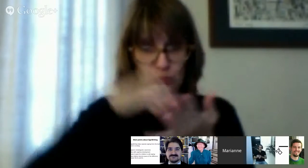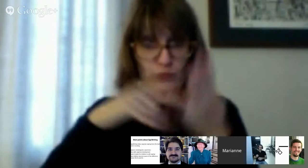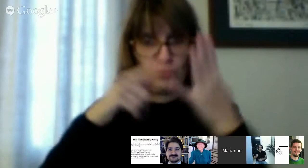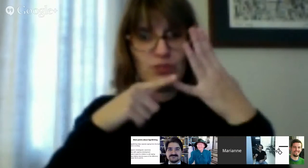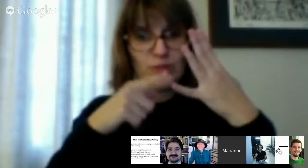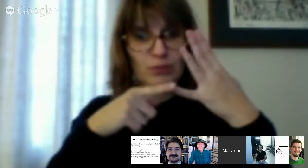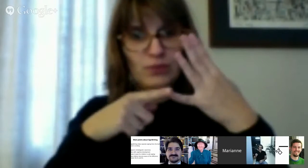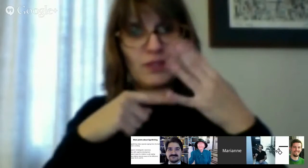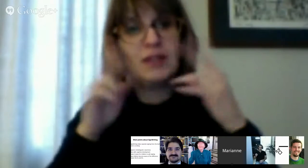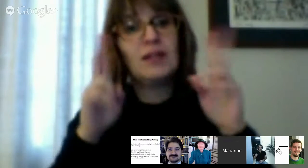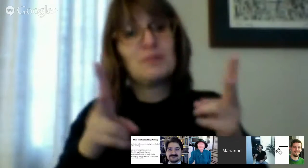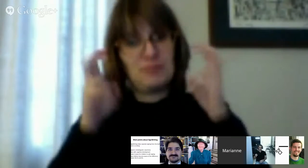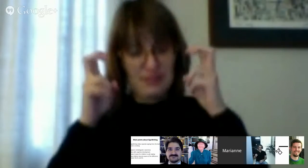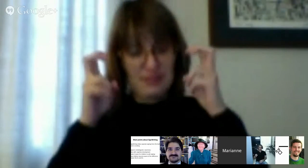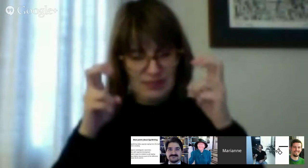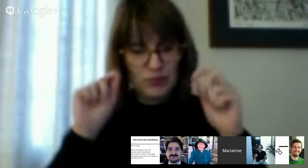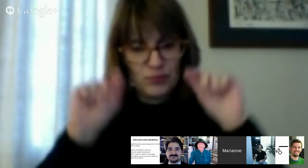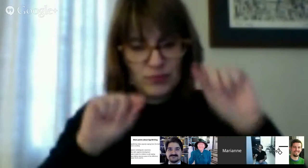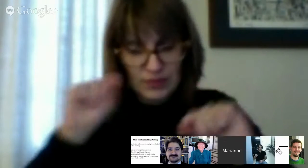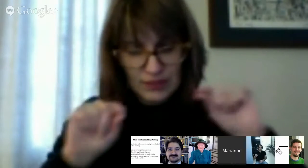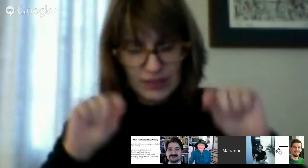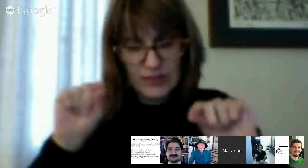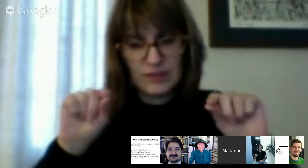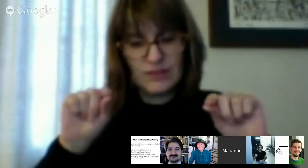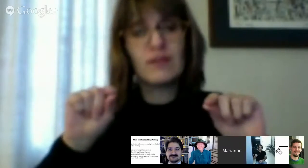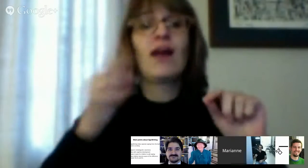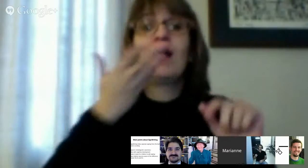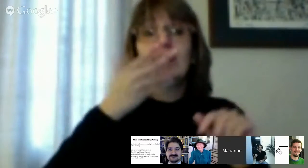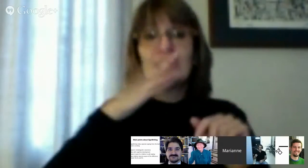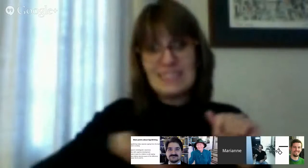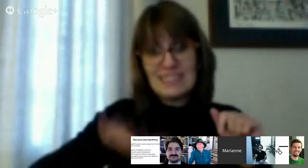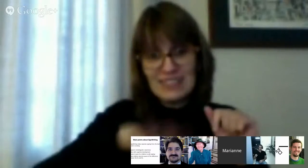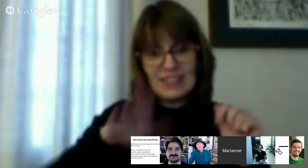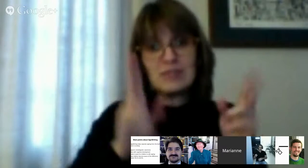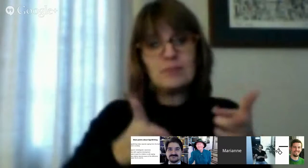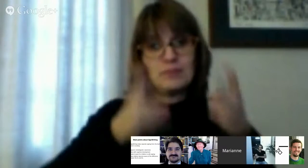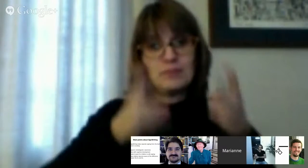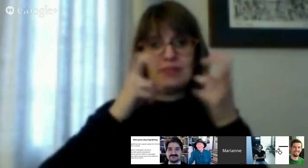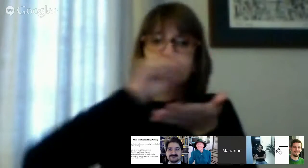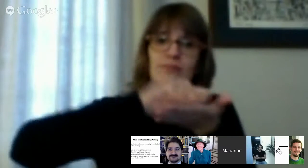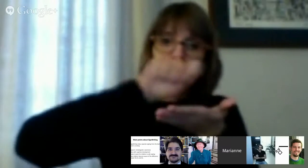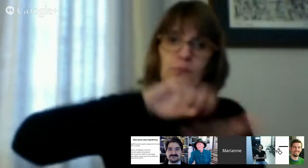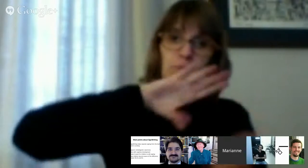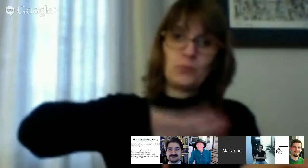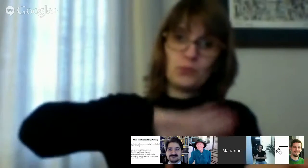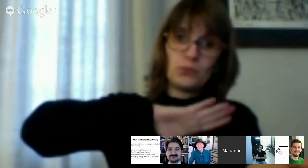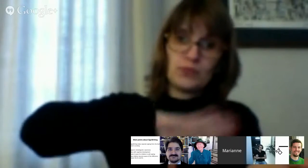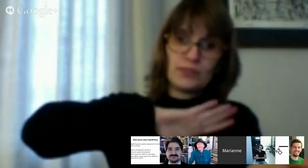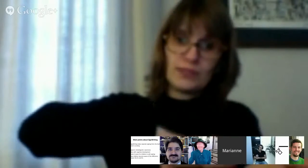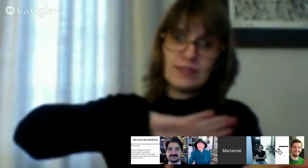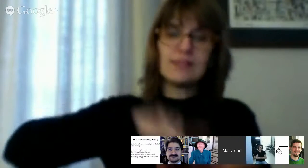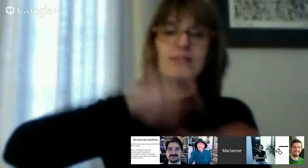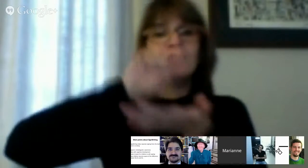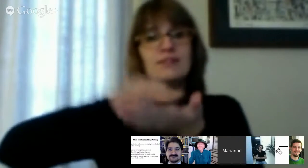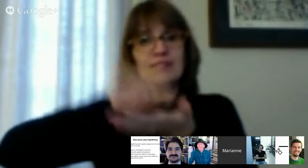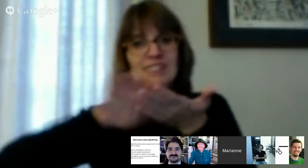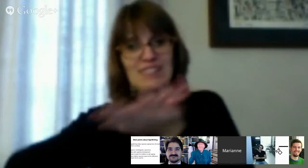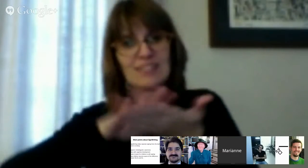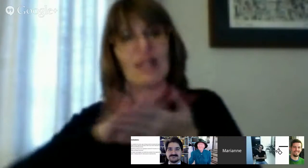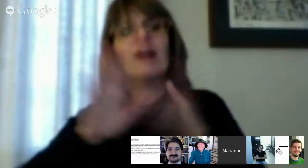E o último ponto, nós percebemos que as crianças